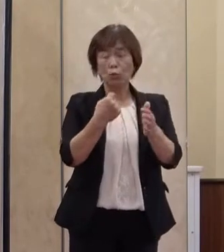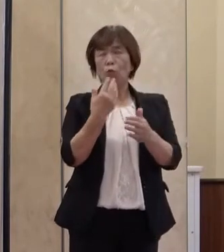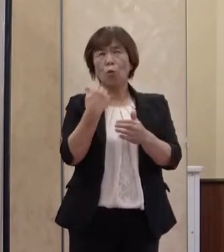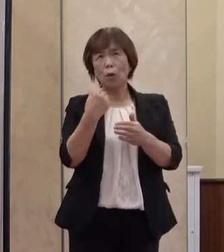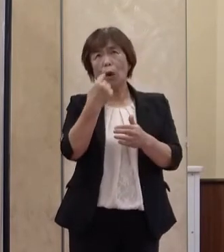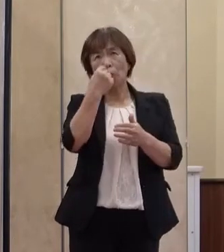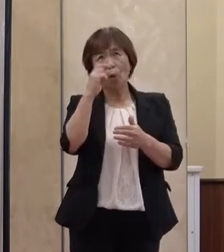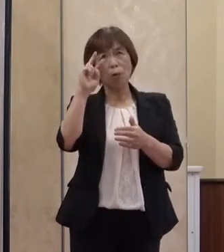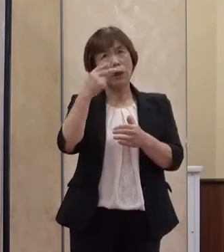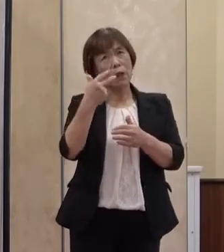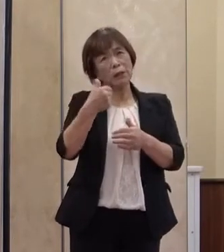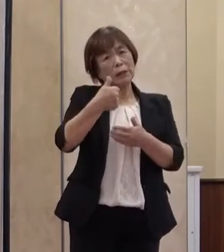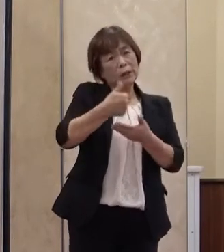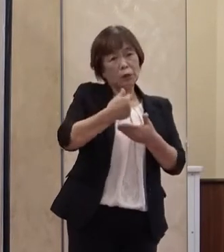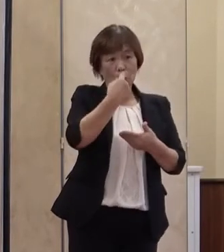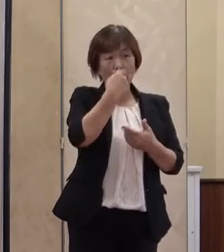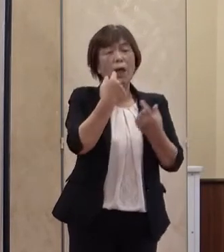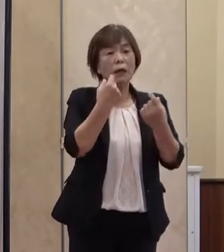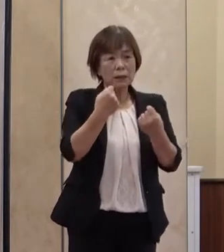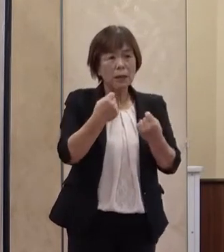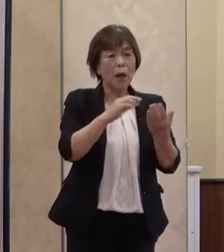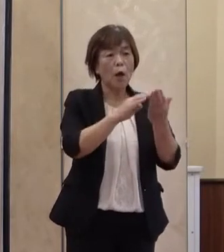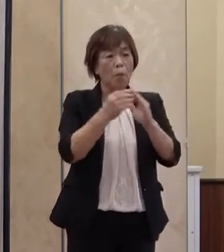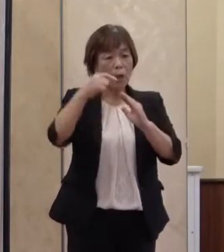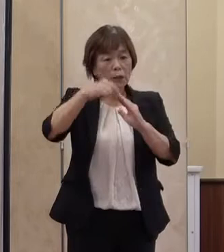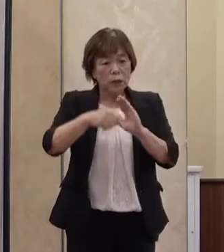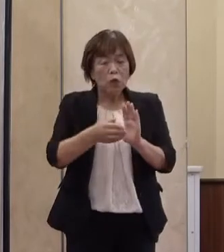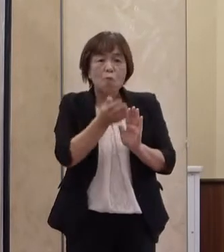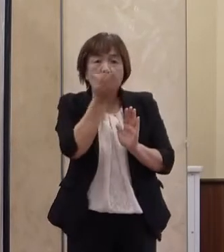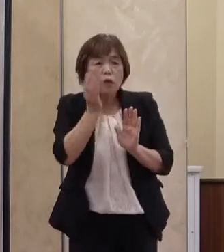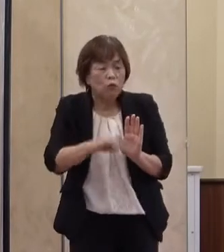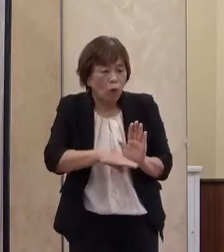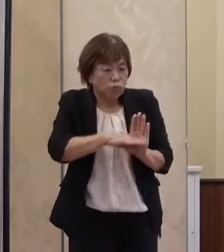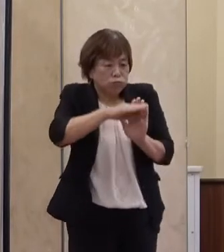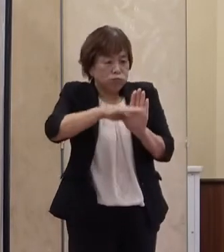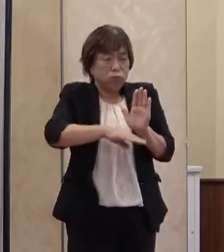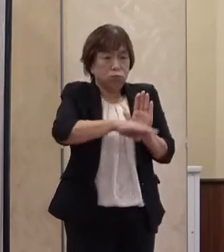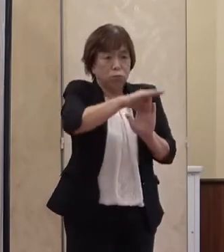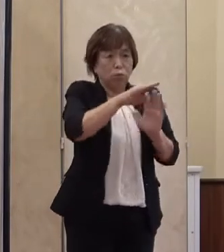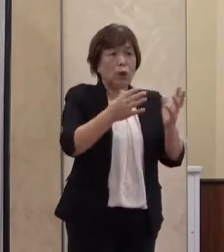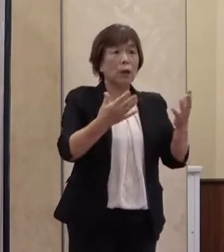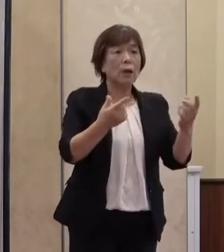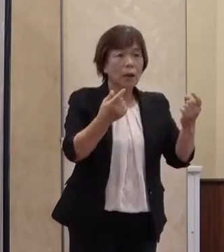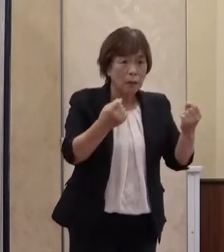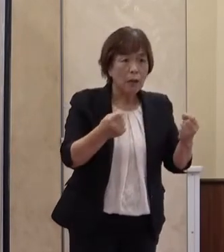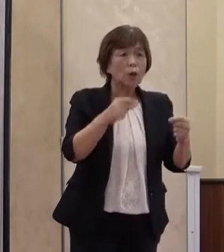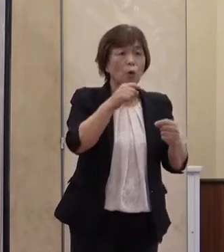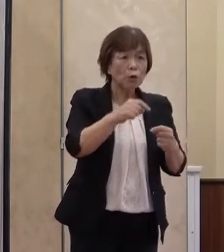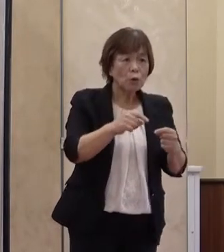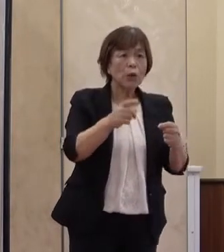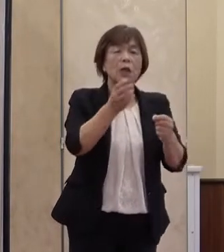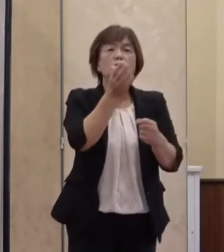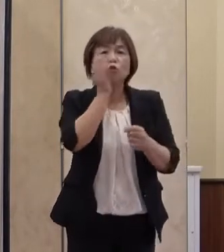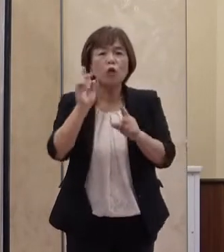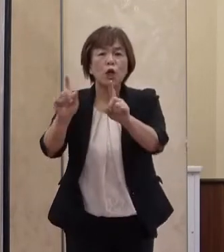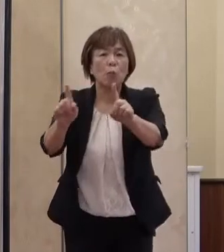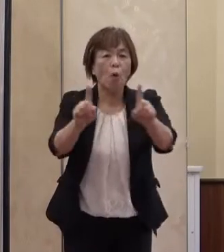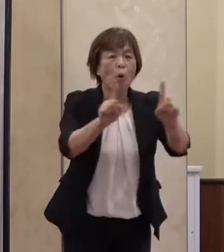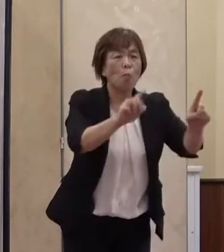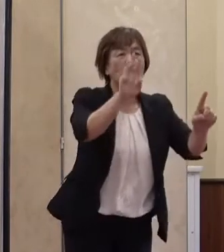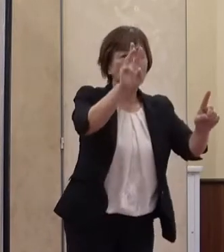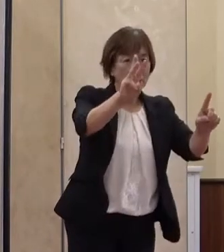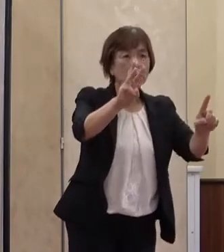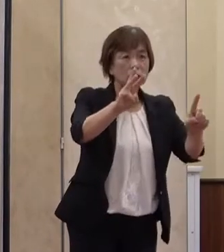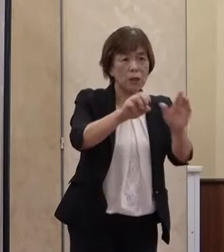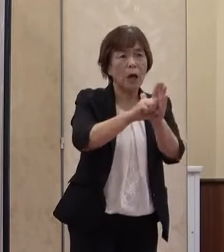市長でしたけれども、ほとんどこの町の中の浸水がなかったというのは、これ三大水門が機能したことによって、ほぼこ